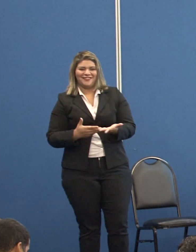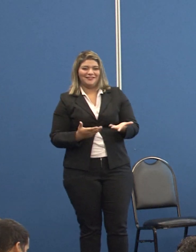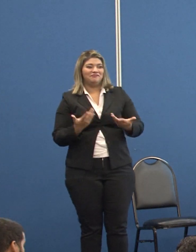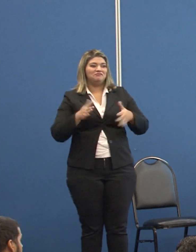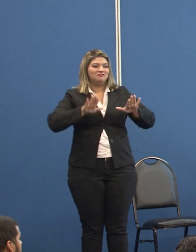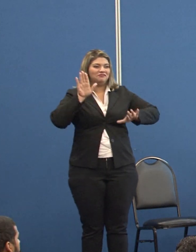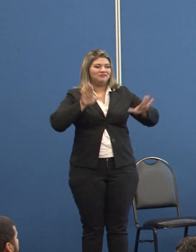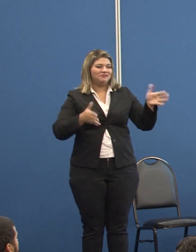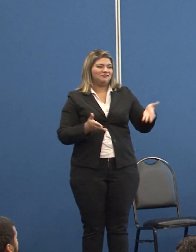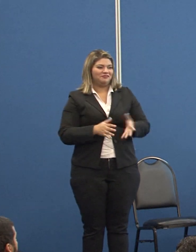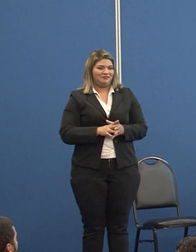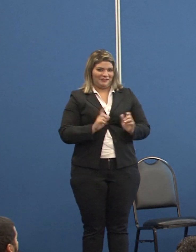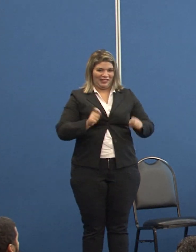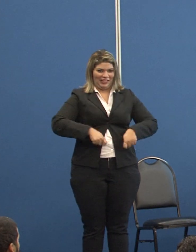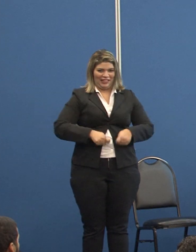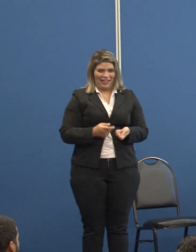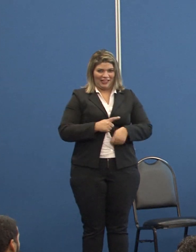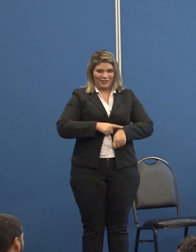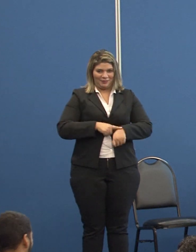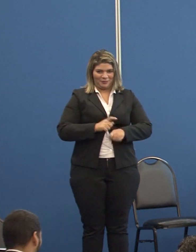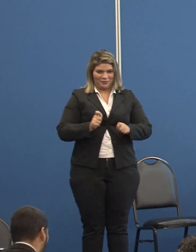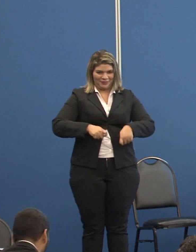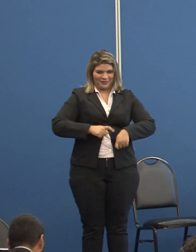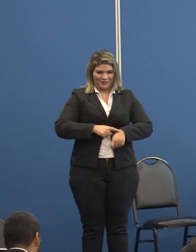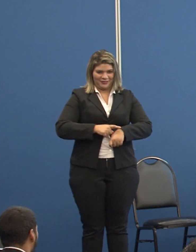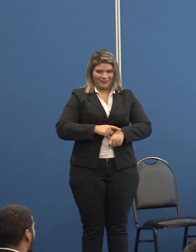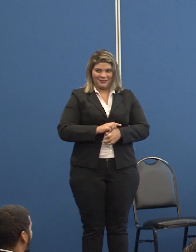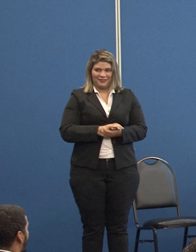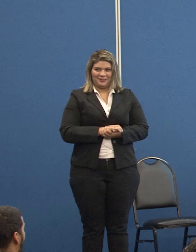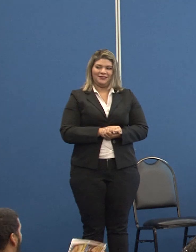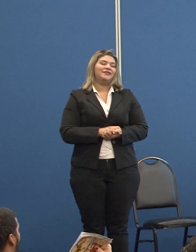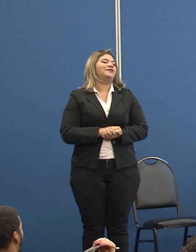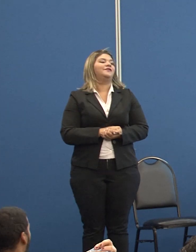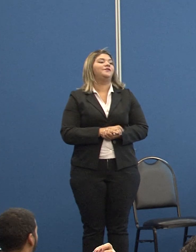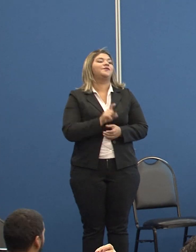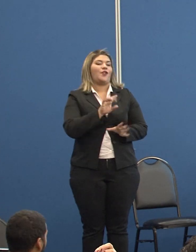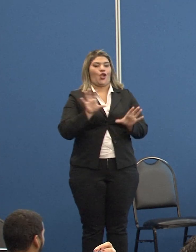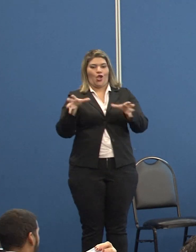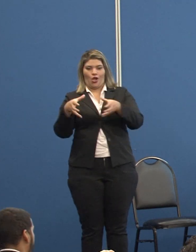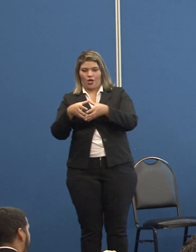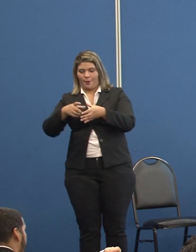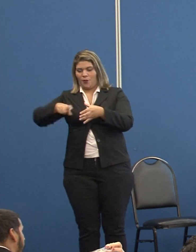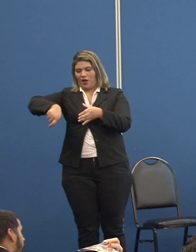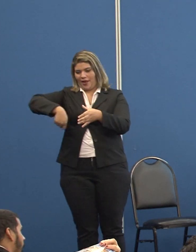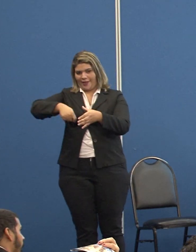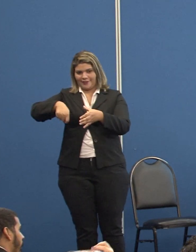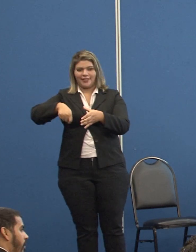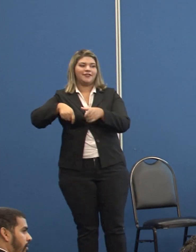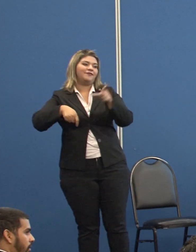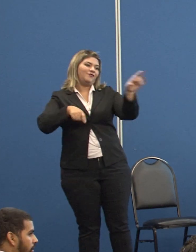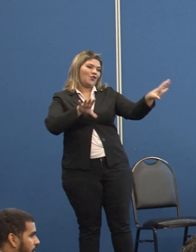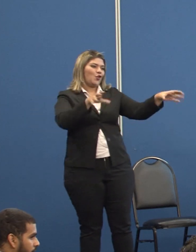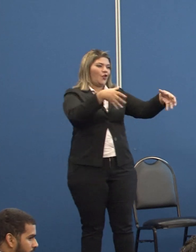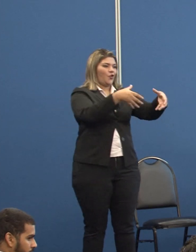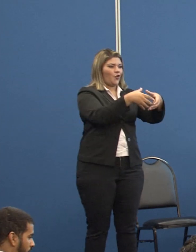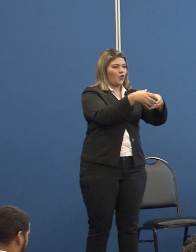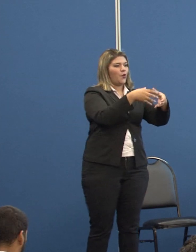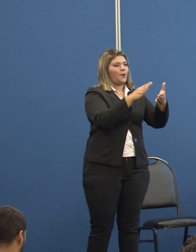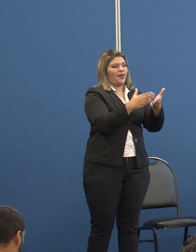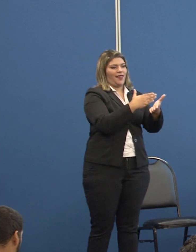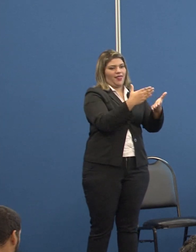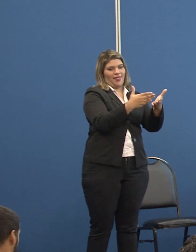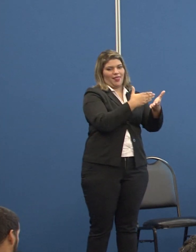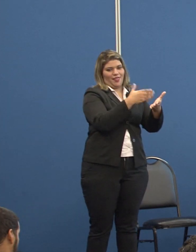sinalizando. Dá tempo? Não? Dá? Então, um grupo com receitas, outro grupo com o